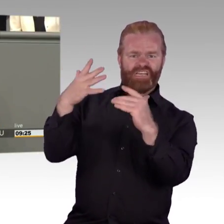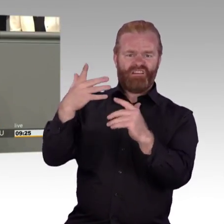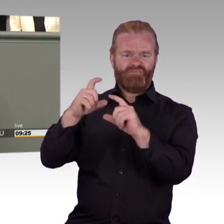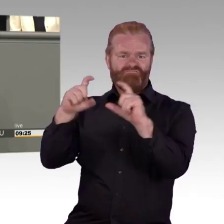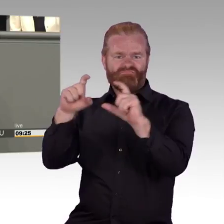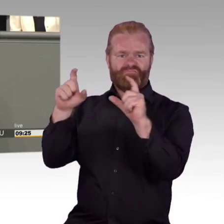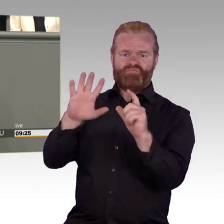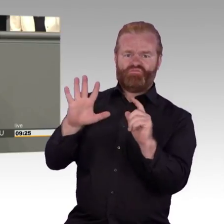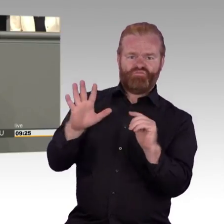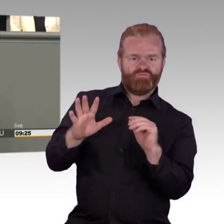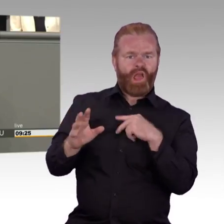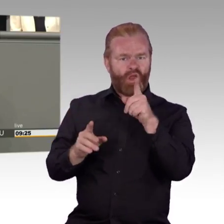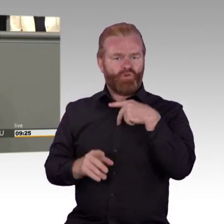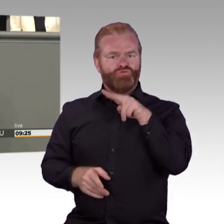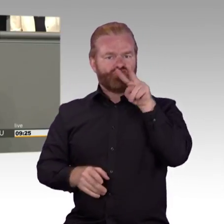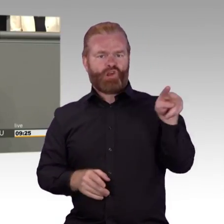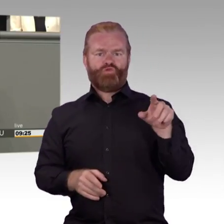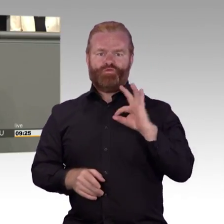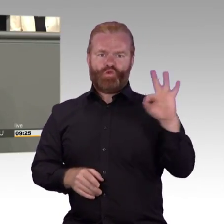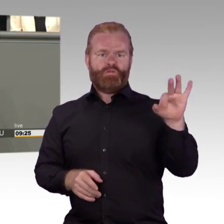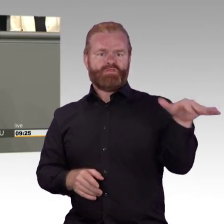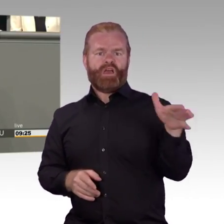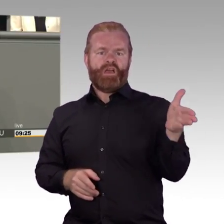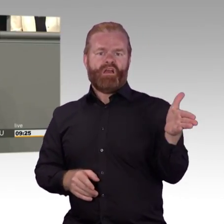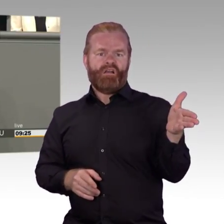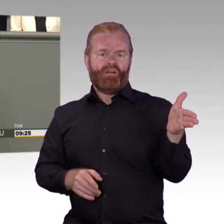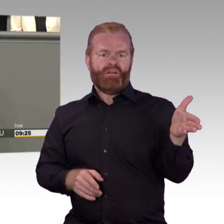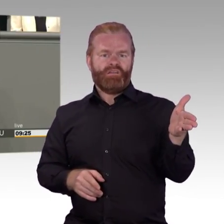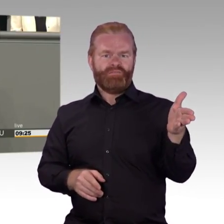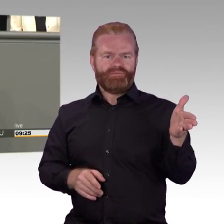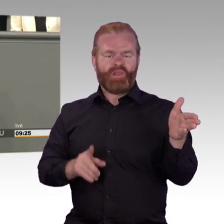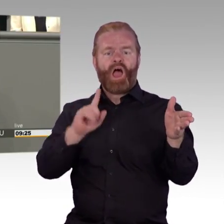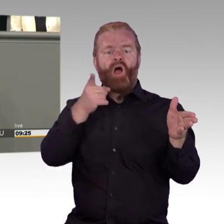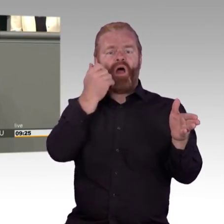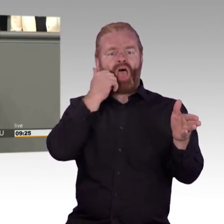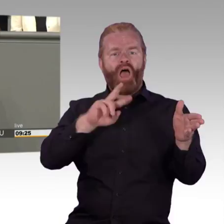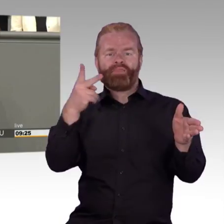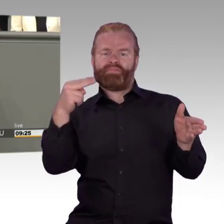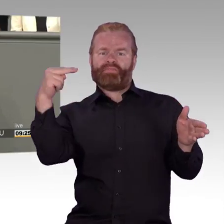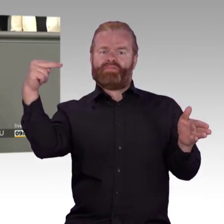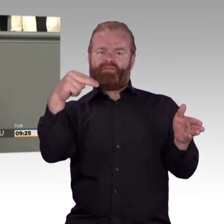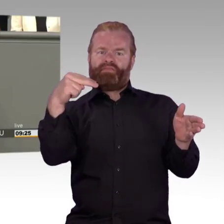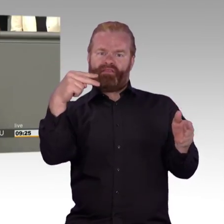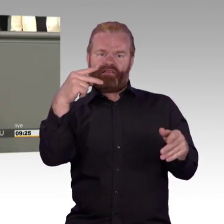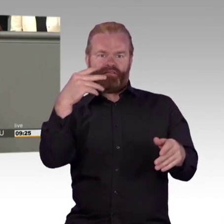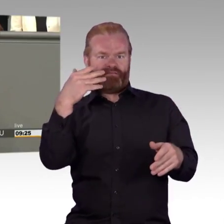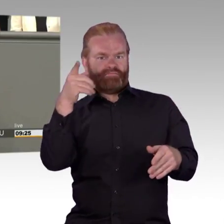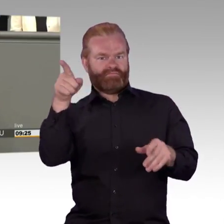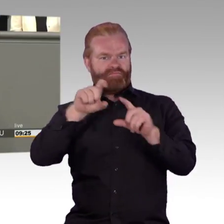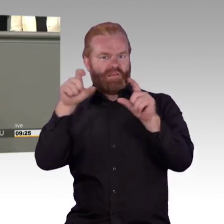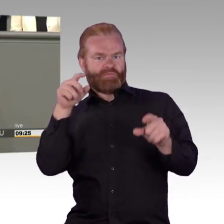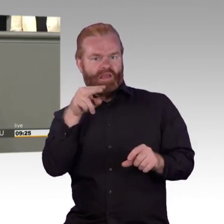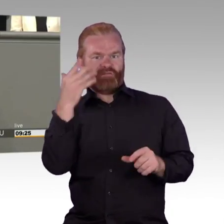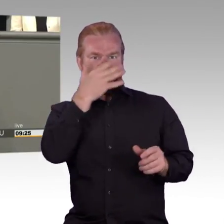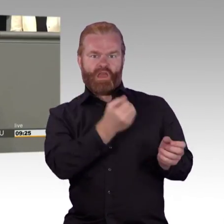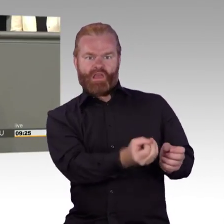konfrontiert wird und vielleicht zu Unrecht konfrontiert wird. Deshalb war es uns auch wichtig, dass dieses Instrument sich nicht verselbstständigt geradezu